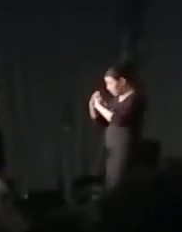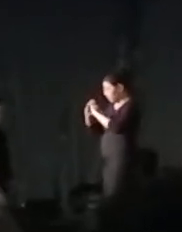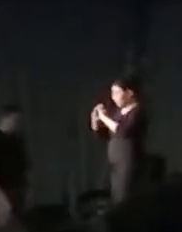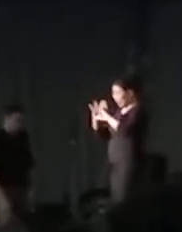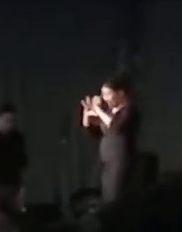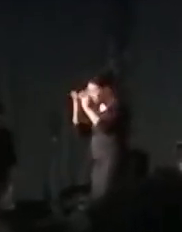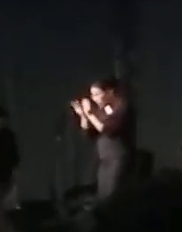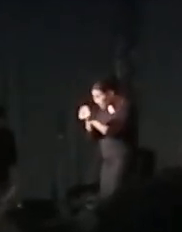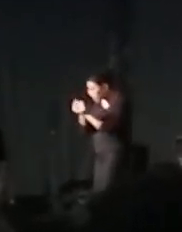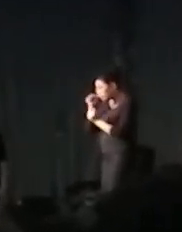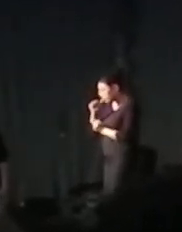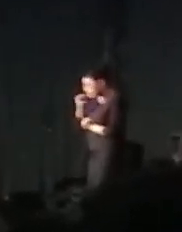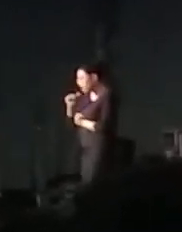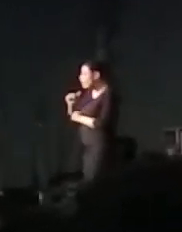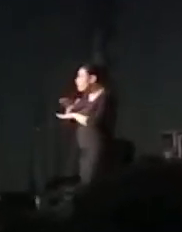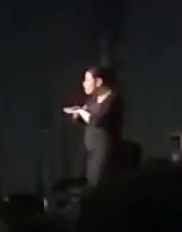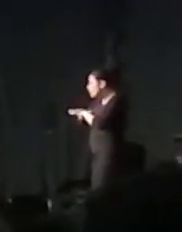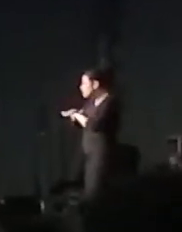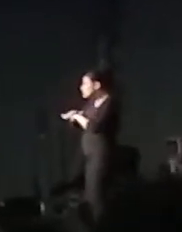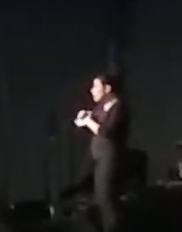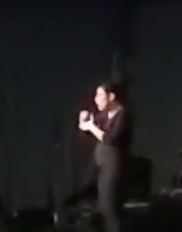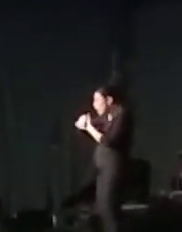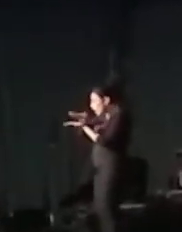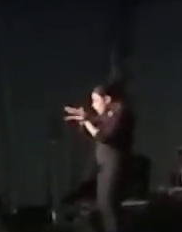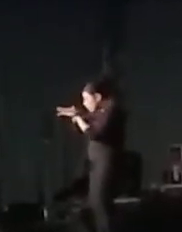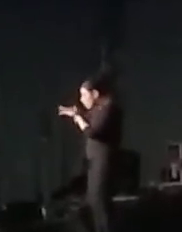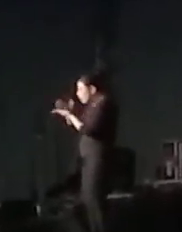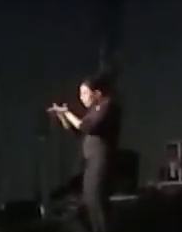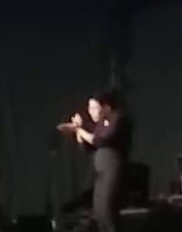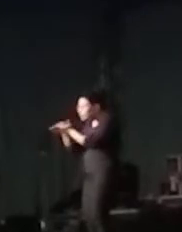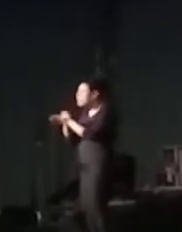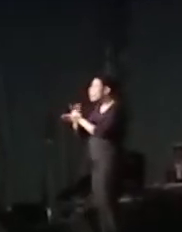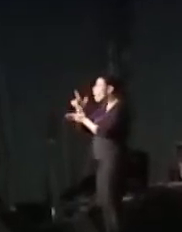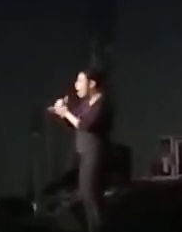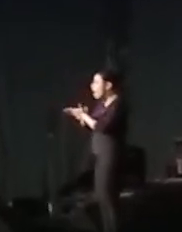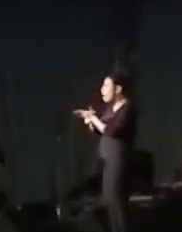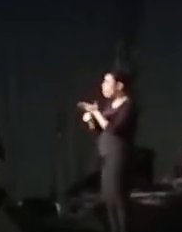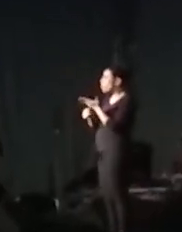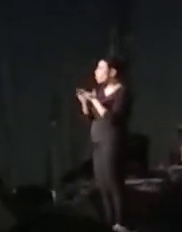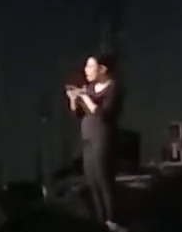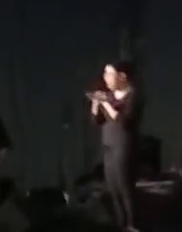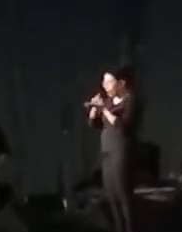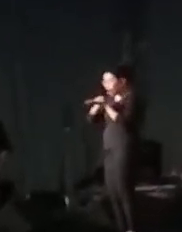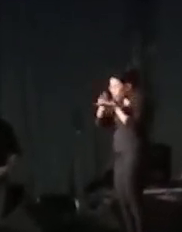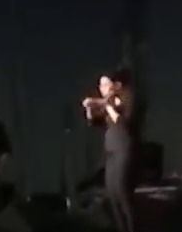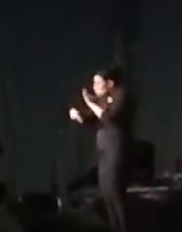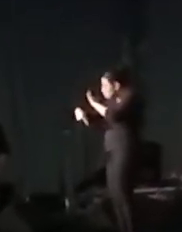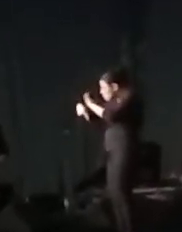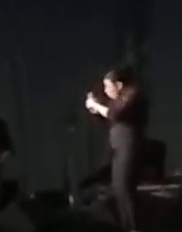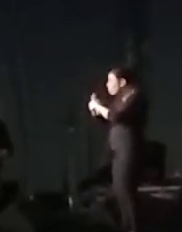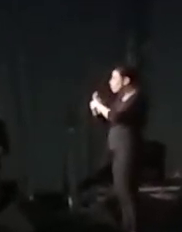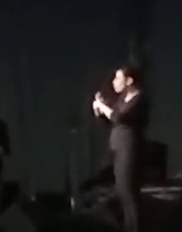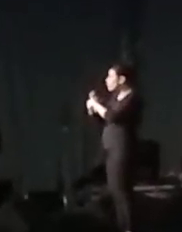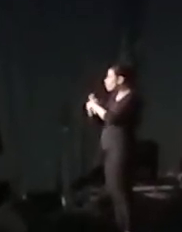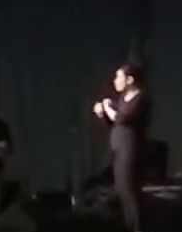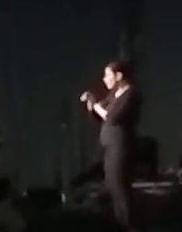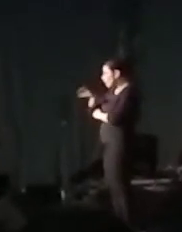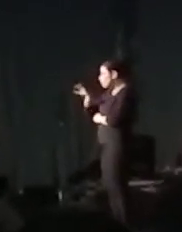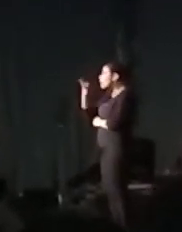você publicou um livro, que é o arquivo do caso, e posteriormente virou filme. Na